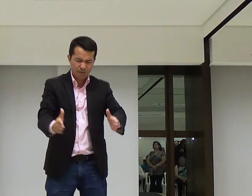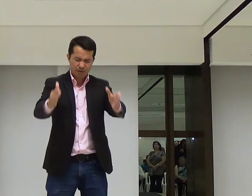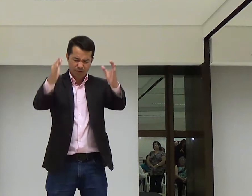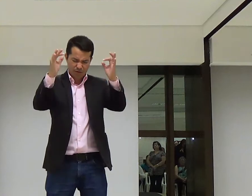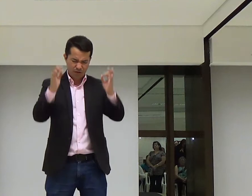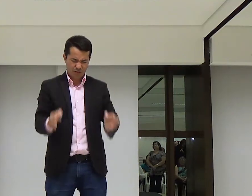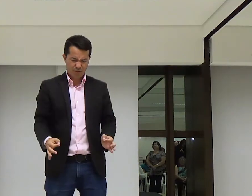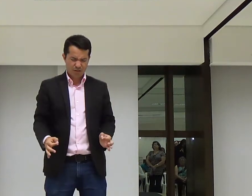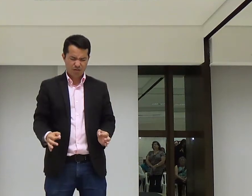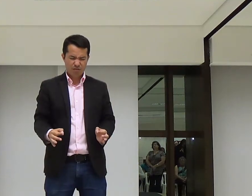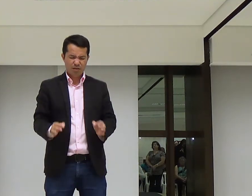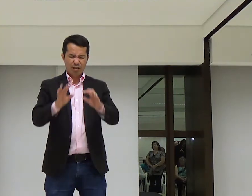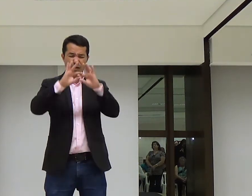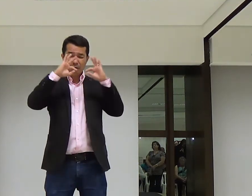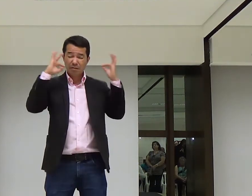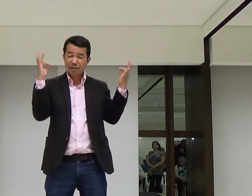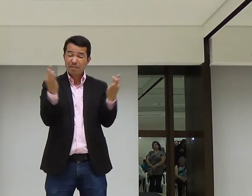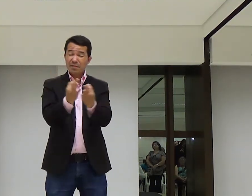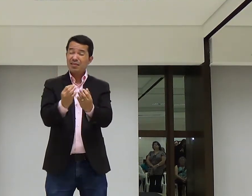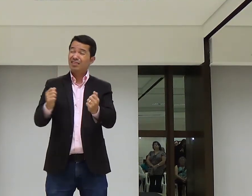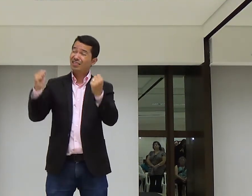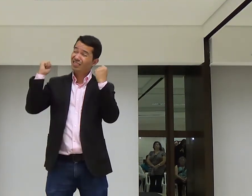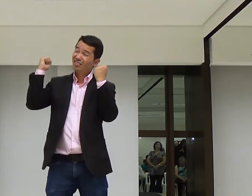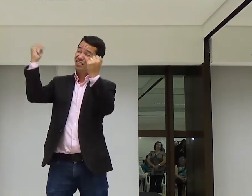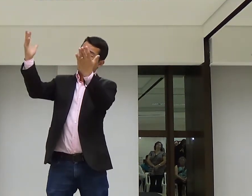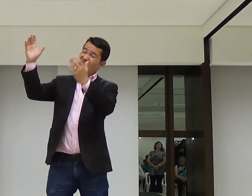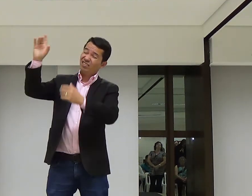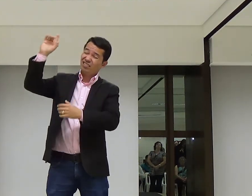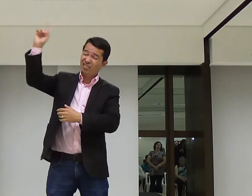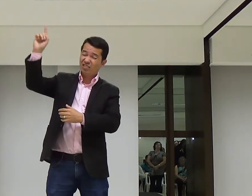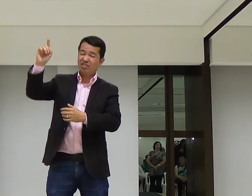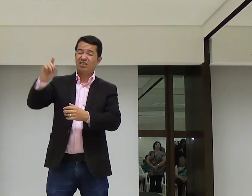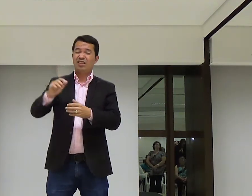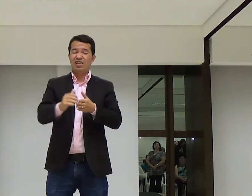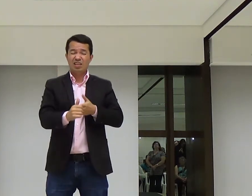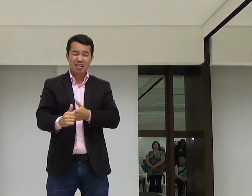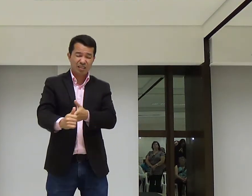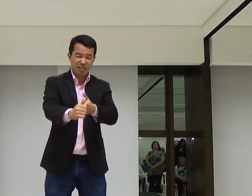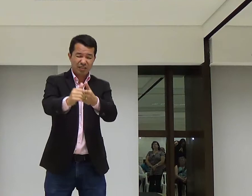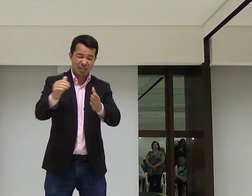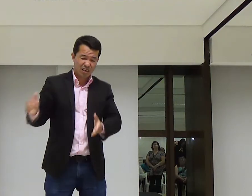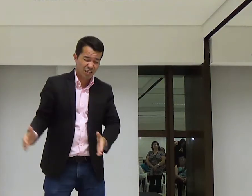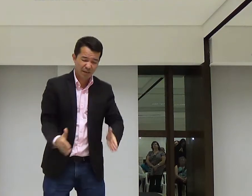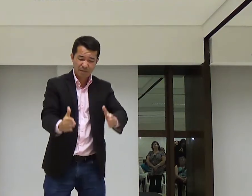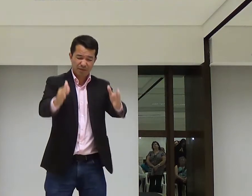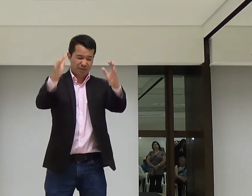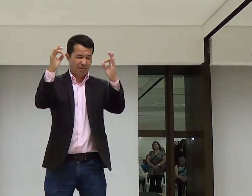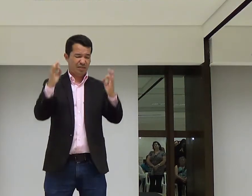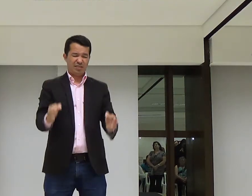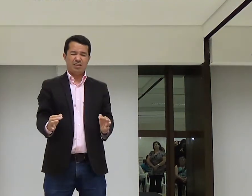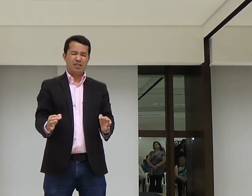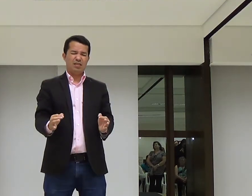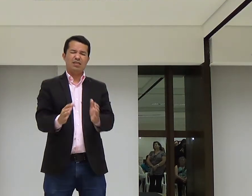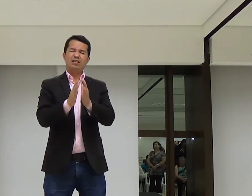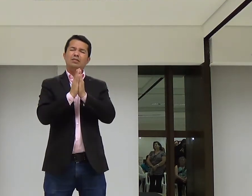os nossos filhos no caminho correto, a cuidar da nossa família e entregá-la para que o Senhor nos guie